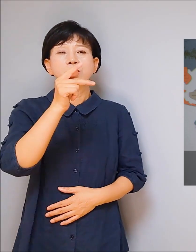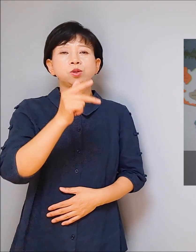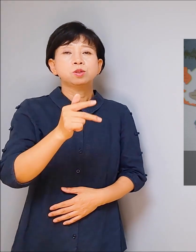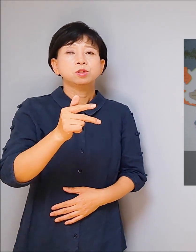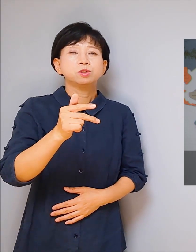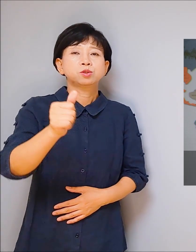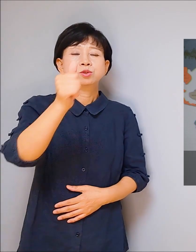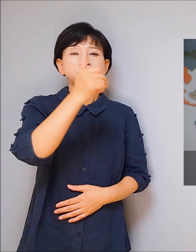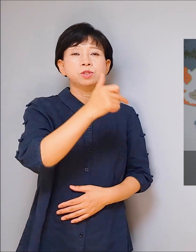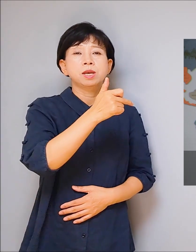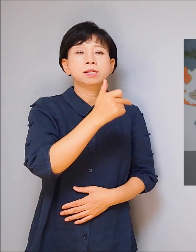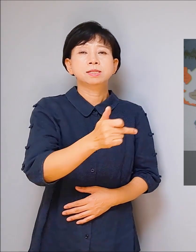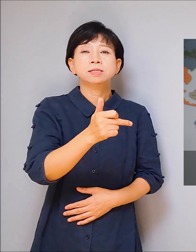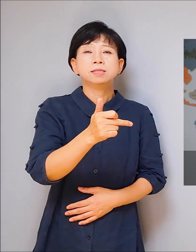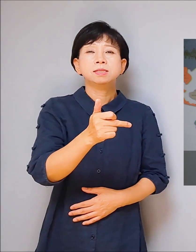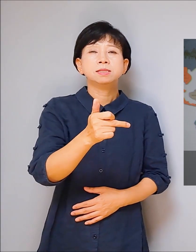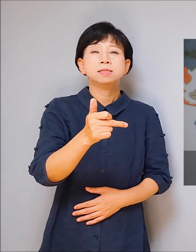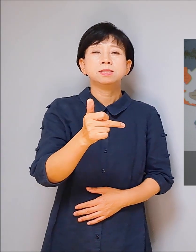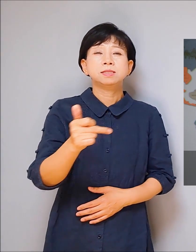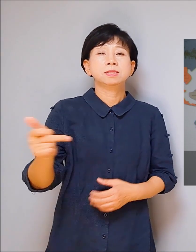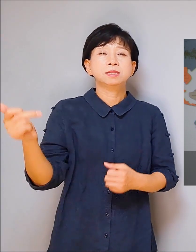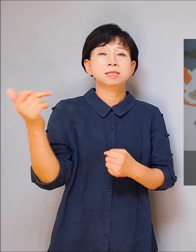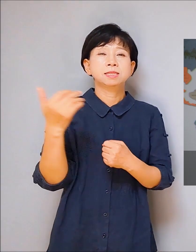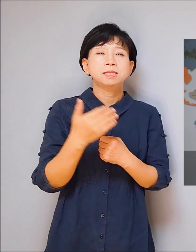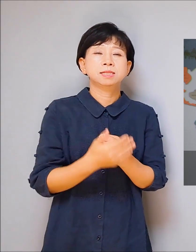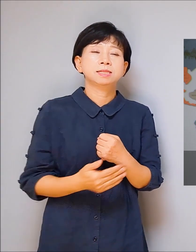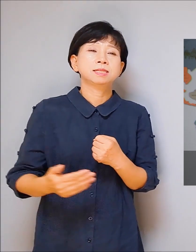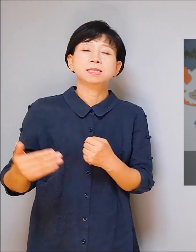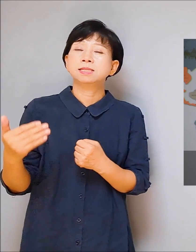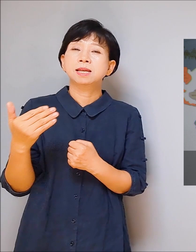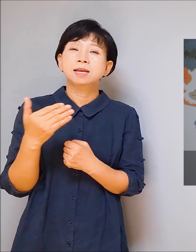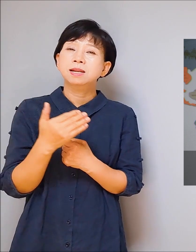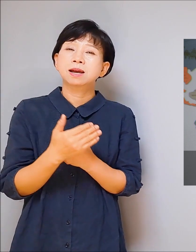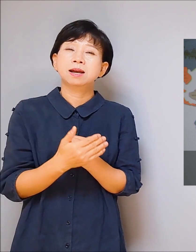지내온 건 주의 크신